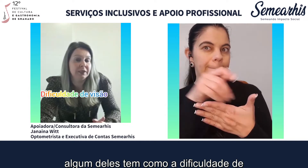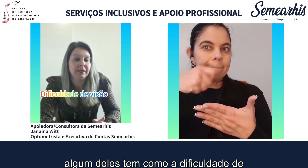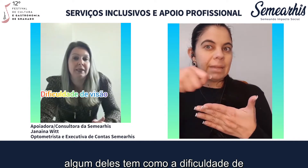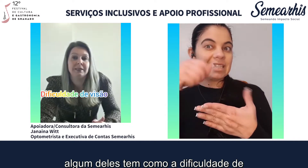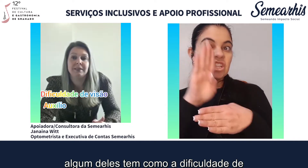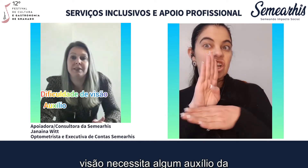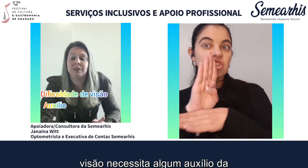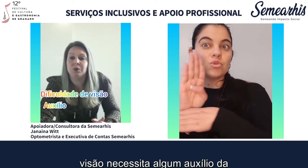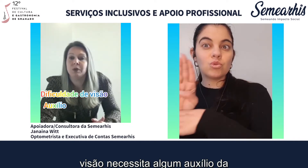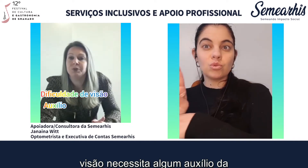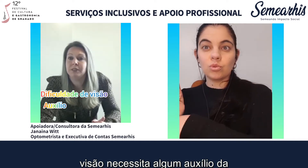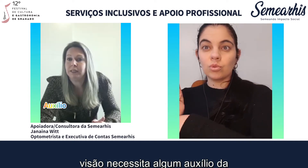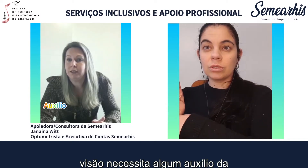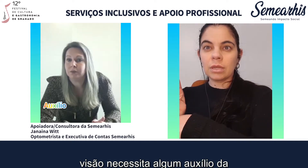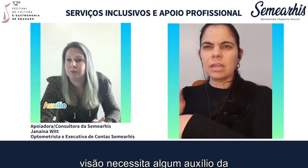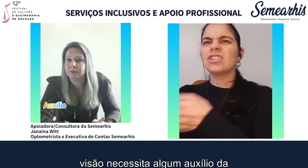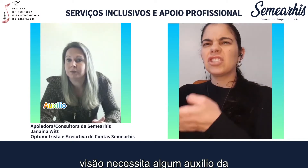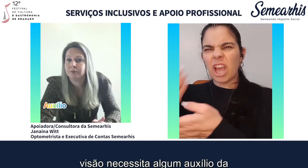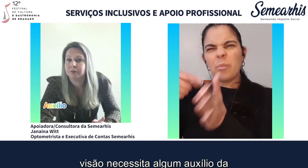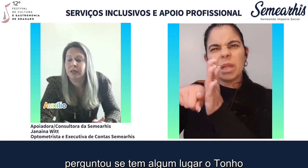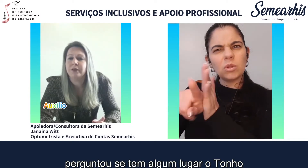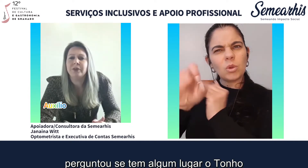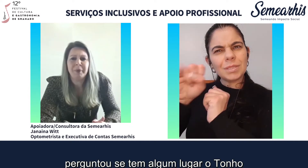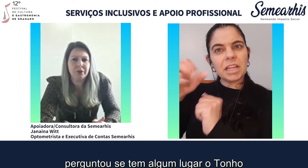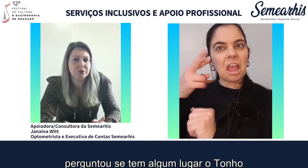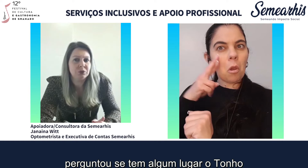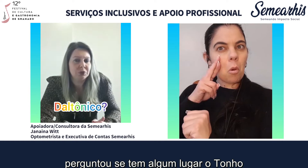visão? Necessita algum auxílio?